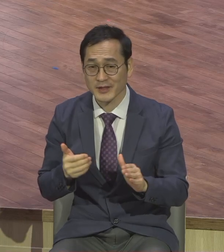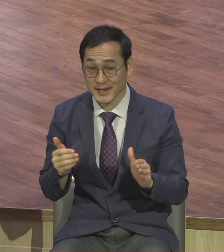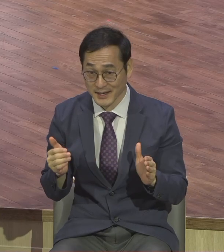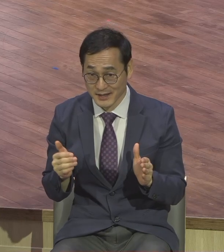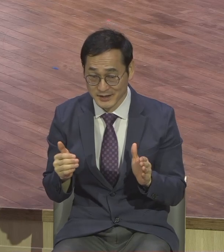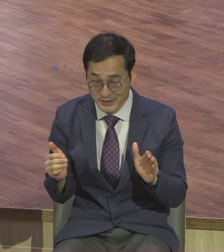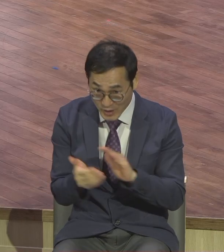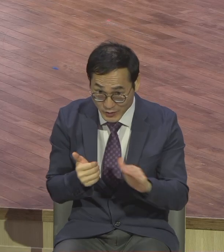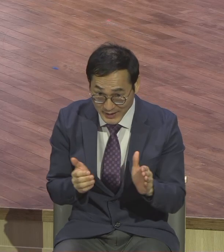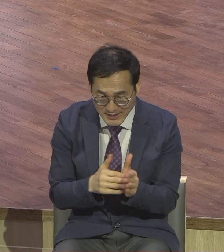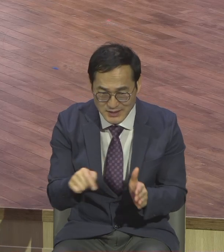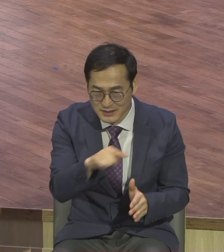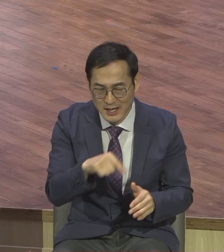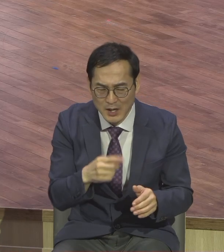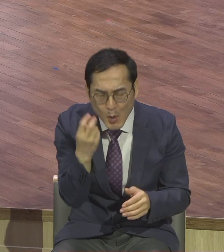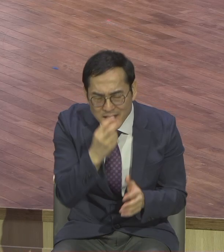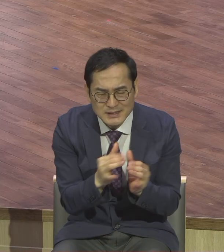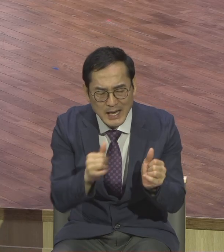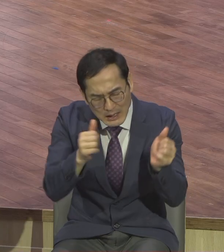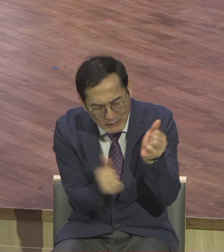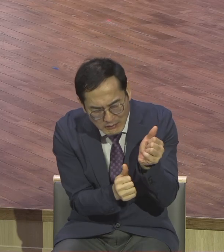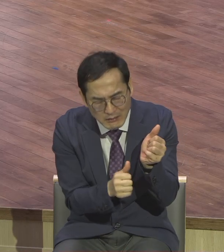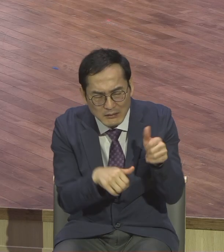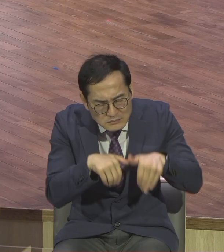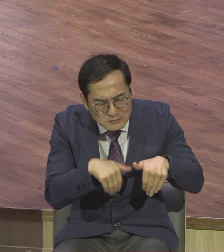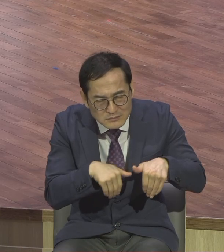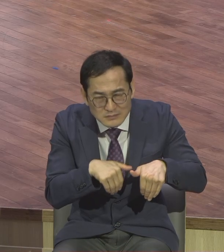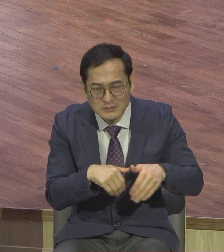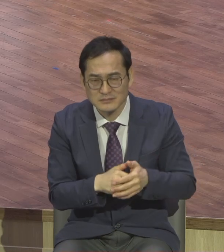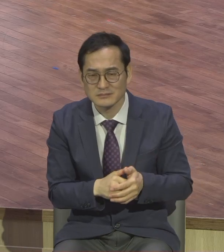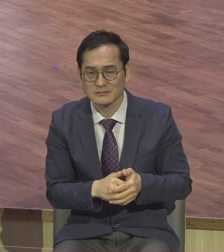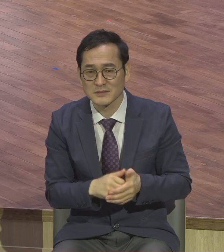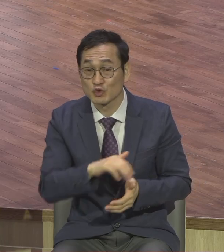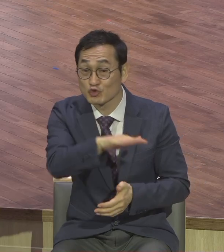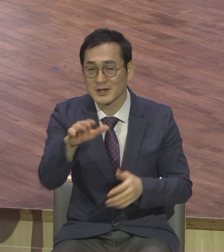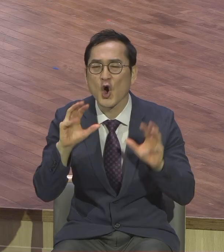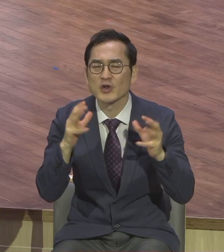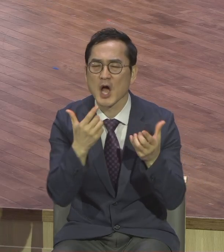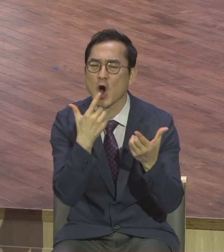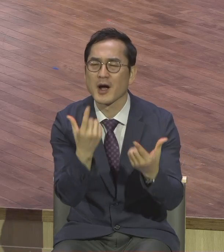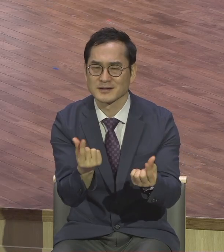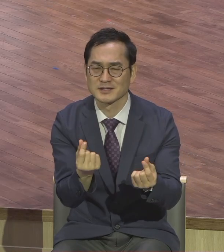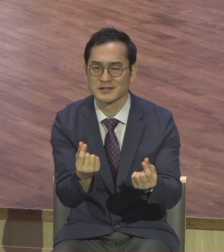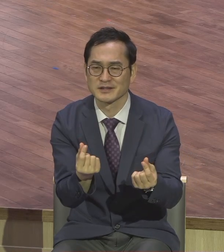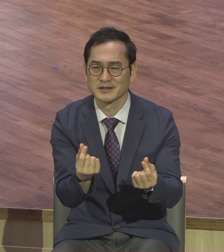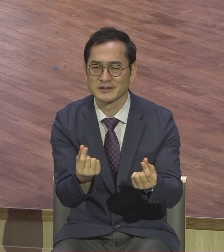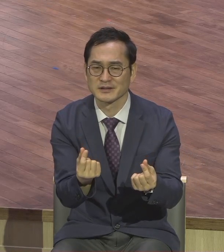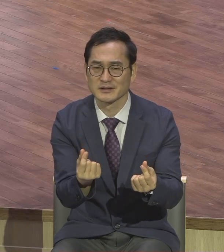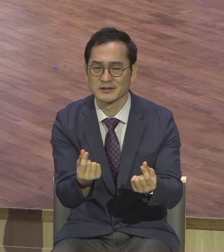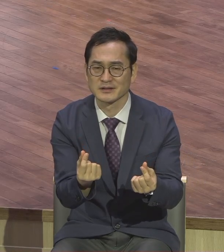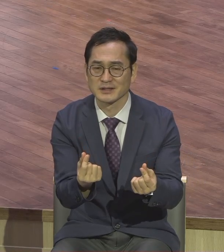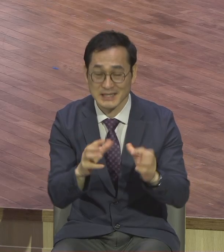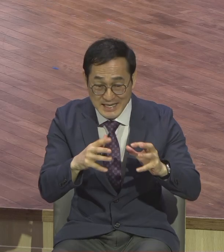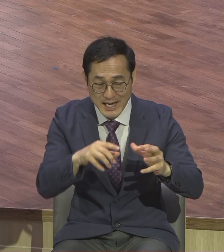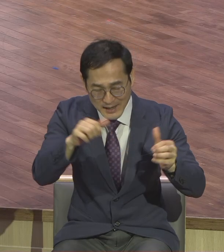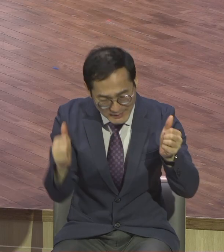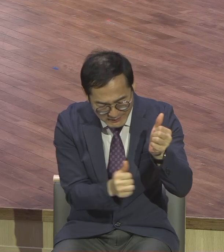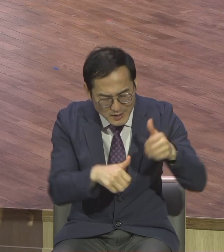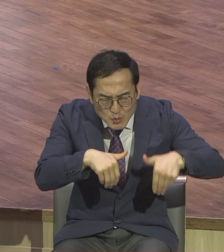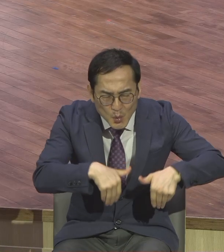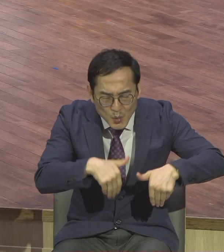아래에 있나니 이와 같이 우리도 어렸을 때에 이 세상의 초등학문 아래에 있어서 종노릇하였더니.